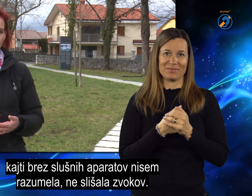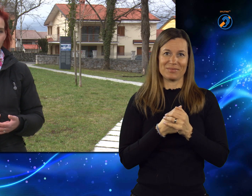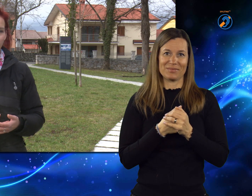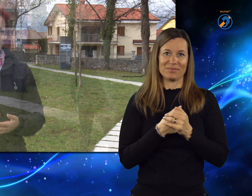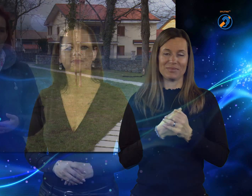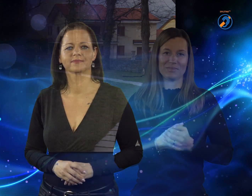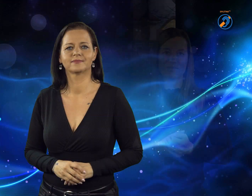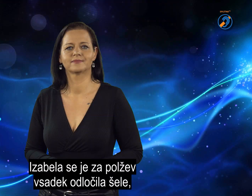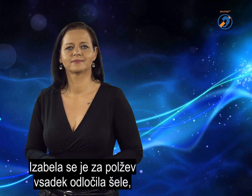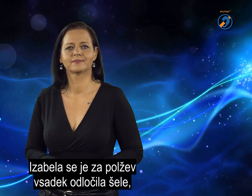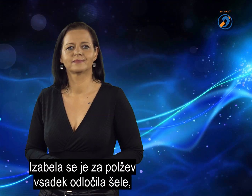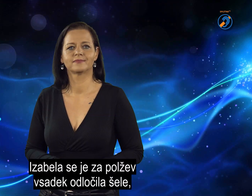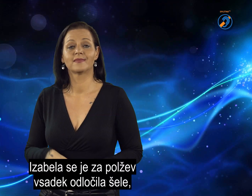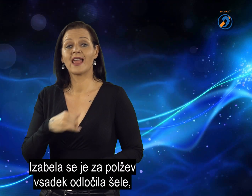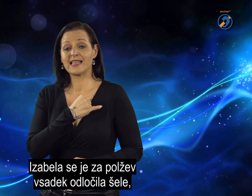zvokov.